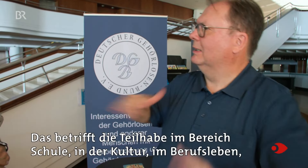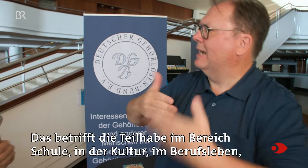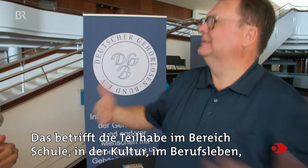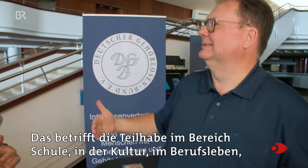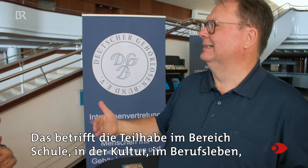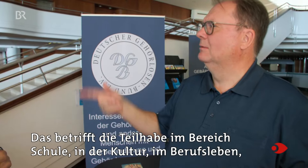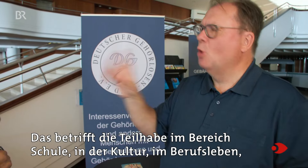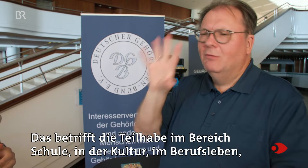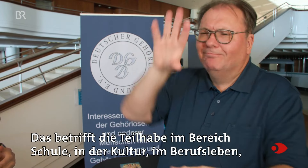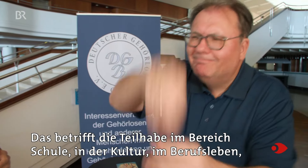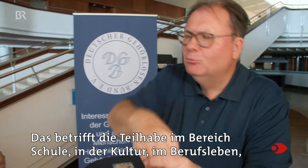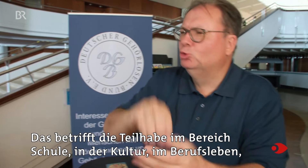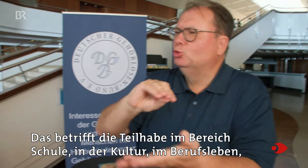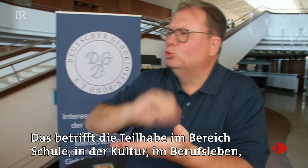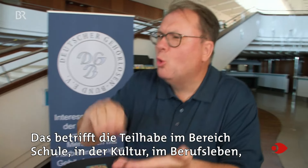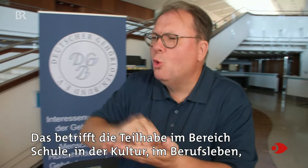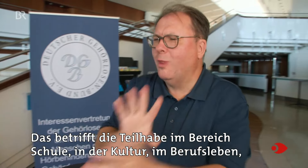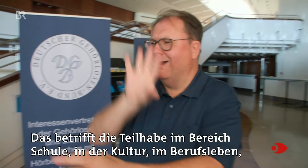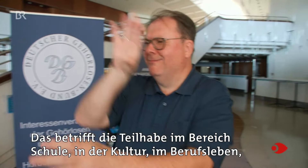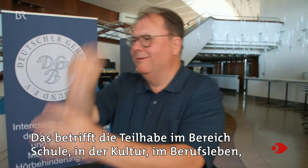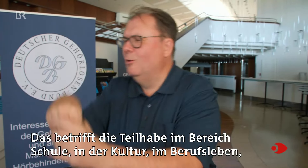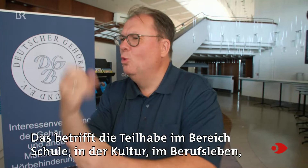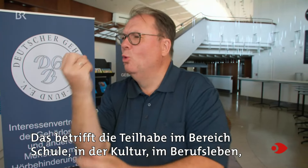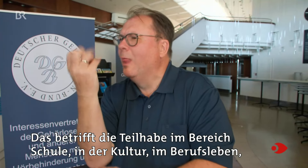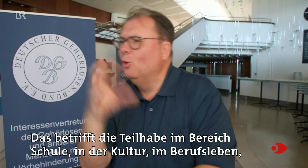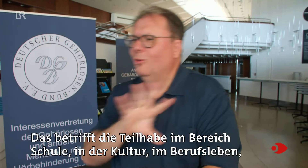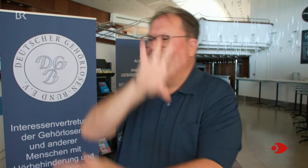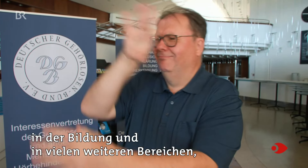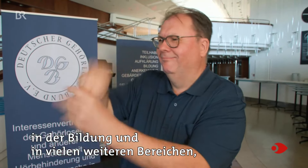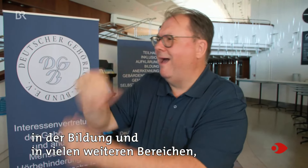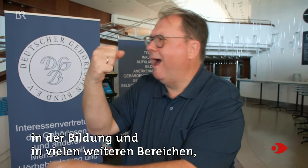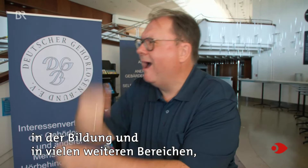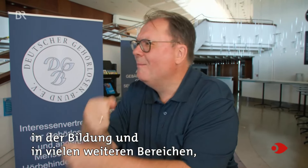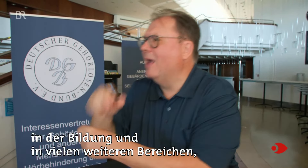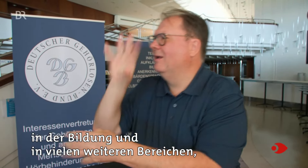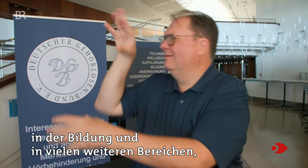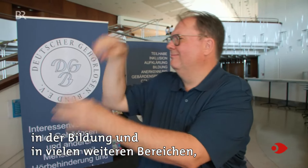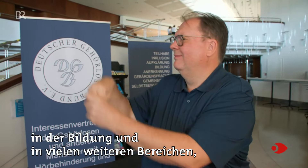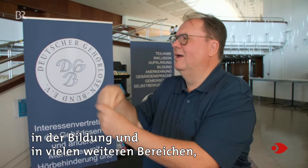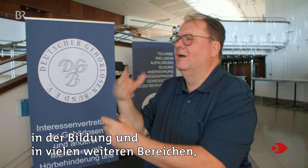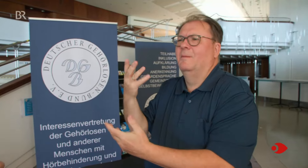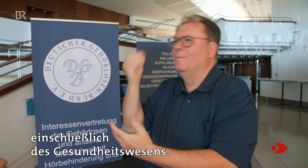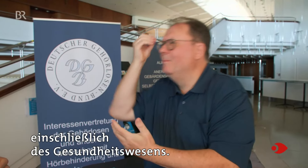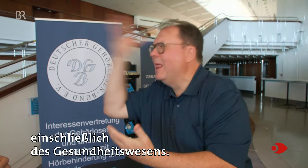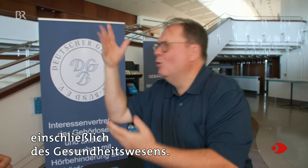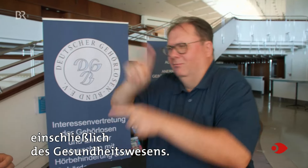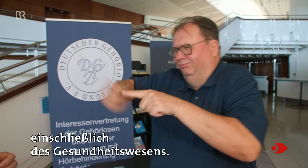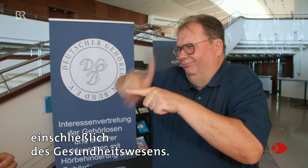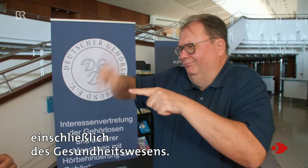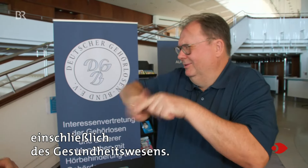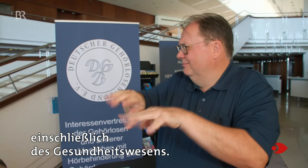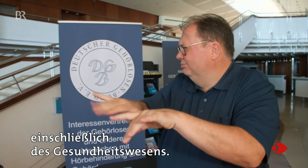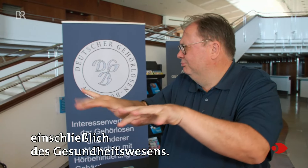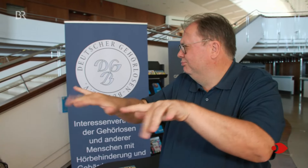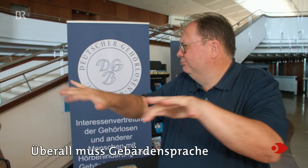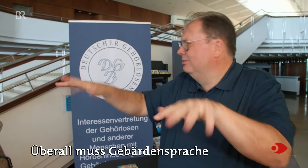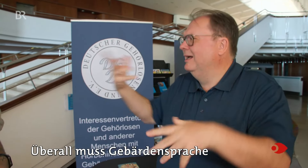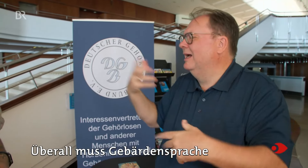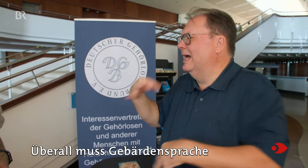Das betrifft die Teilhabe im Bereich Schule, in der Kultur, im Berufsleben, in der Bildung und in vielen weiteren Bereichen, einschließlich des